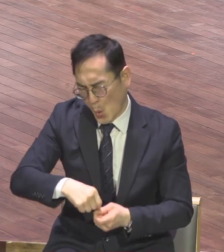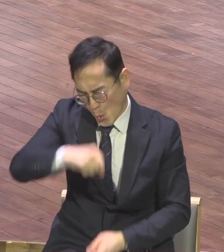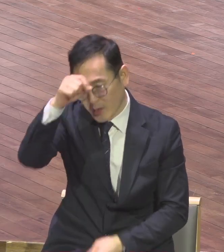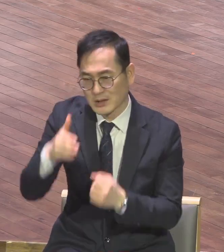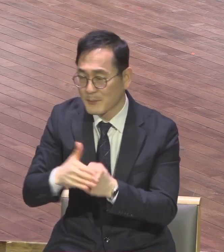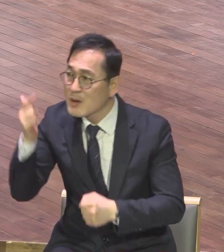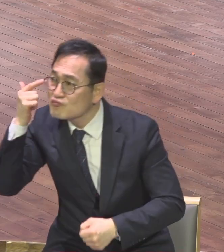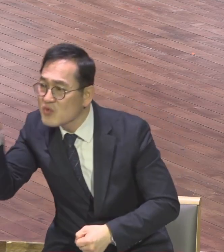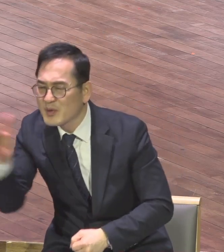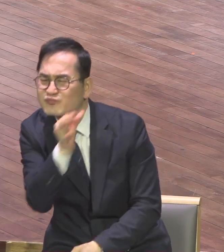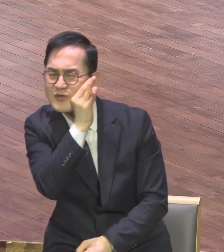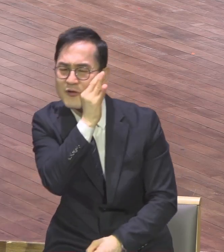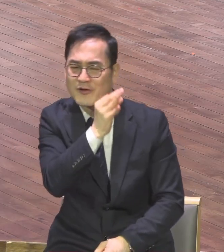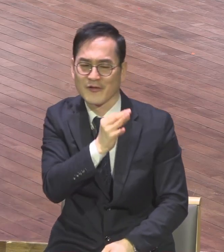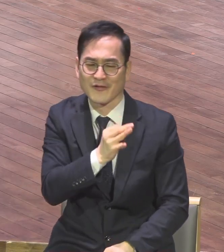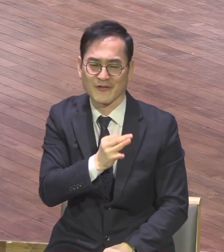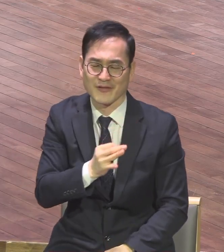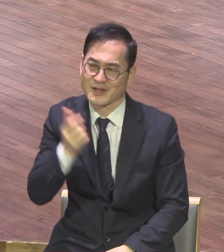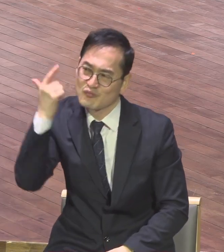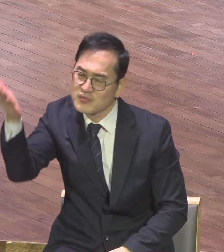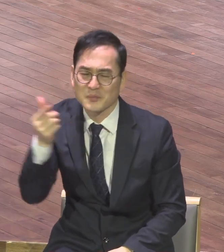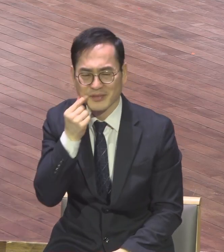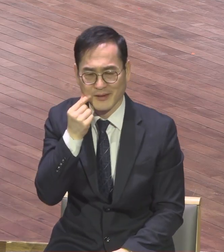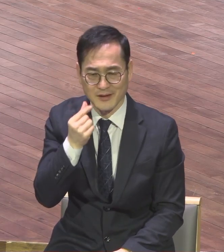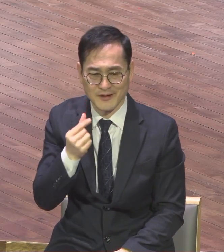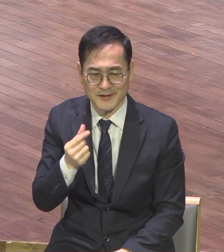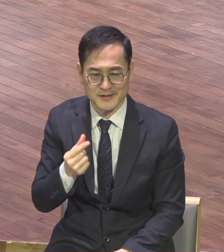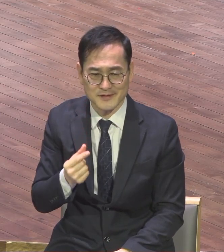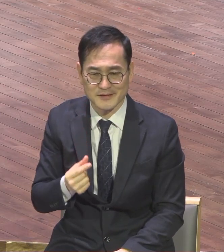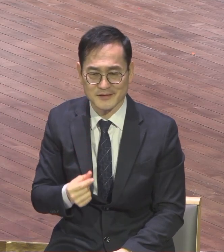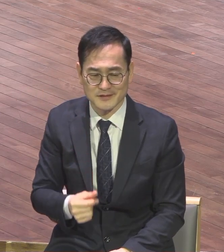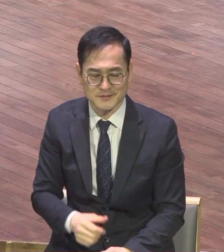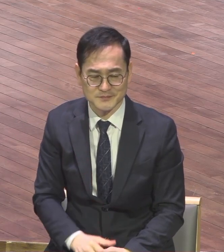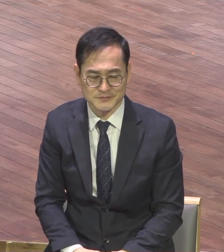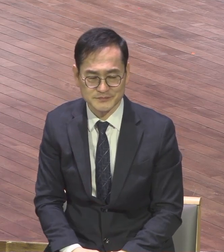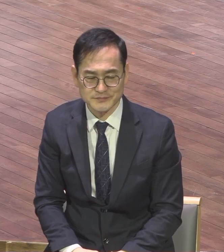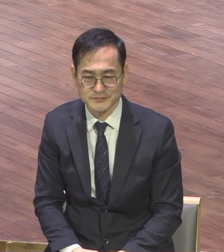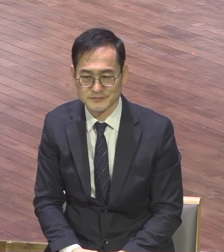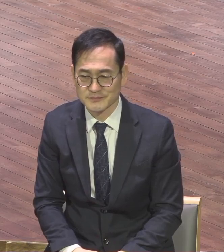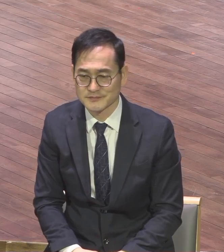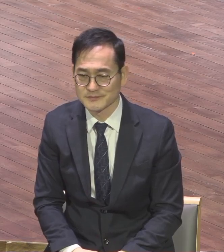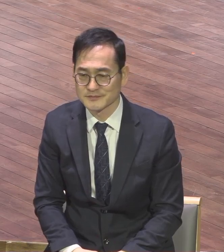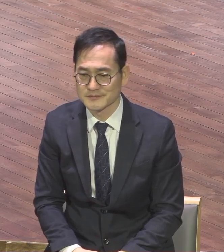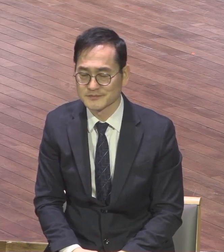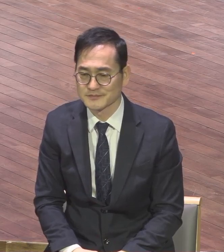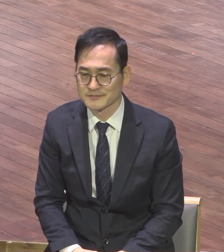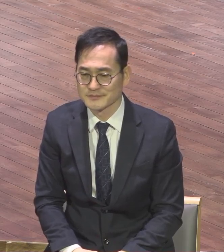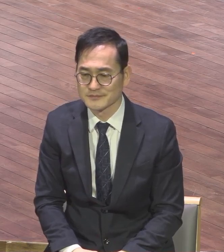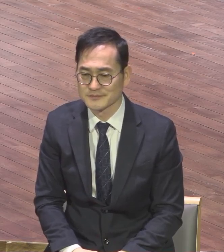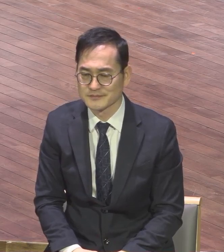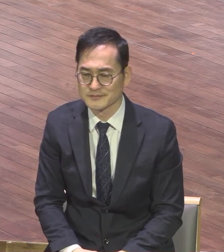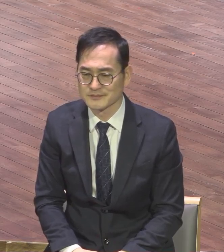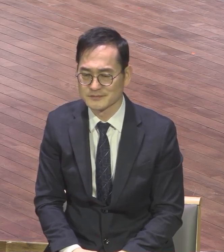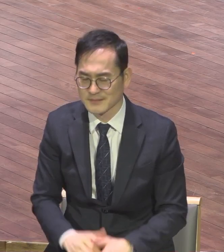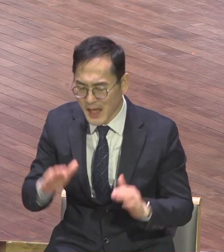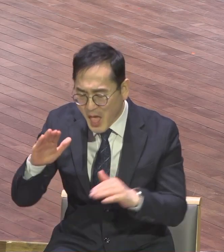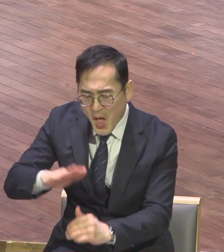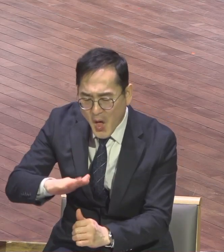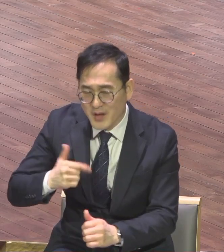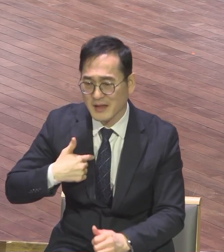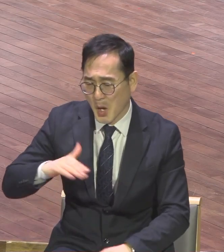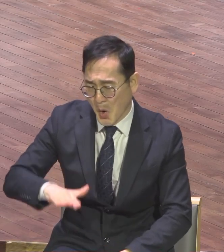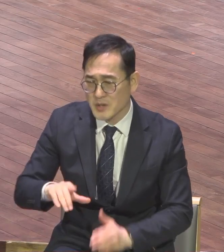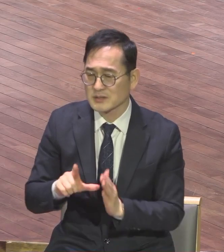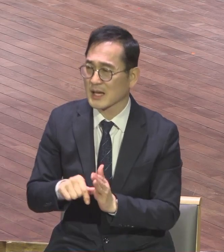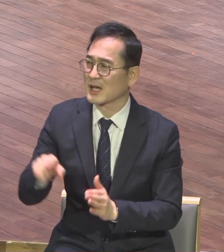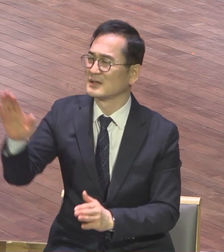거죠. 제가 어릴 땐 더 그랬습니다. 지금 여기 계신 권사님들이 제가 주일학교 때 선생님이셨는데 초창기에는요 예배드리다가